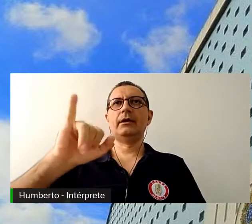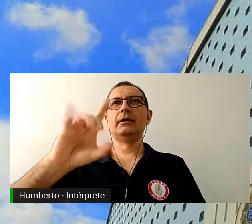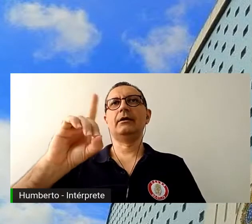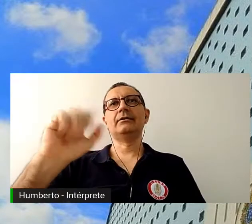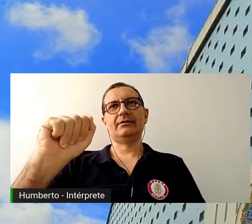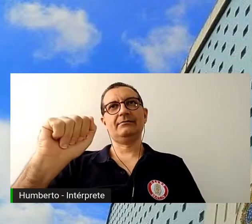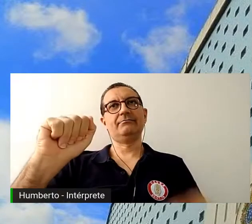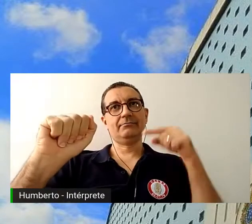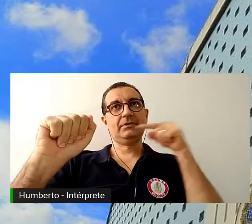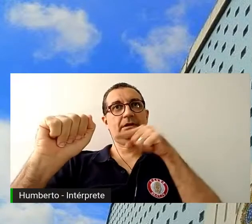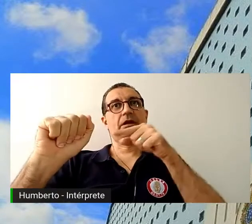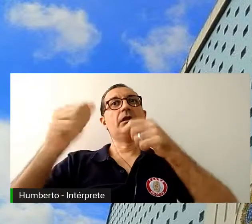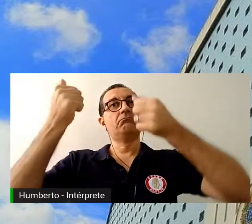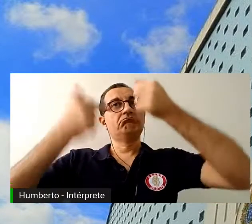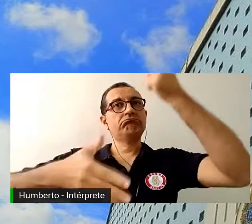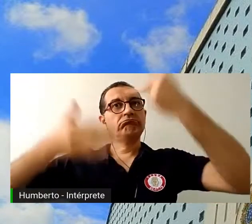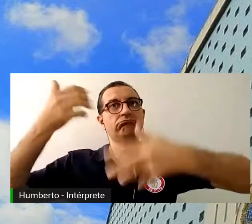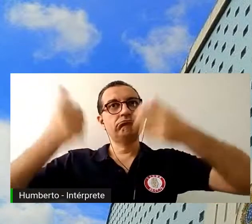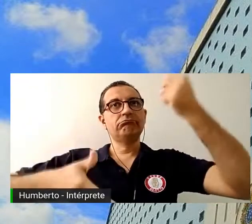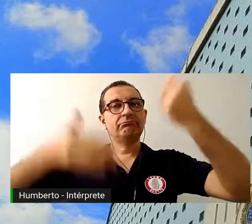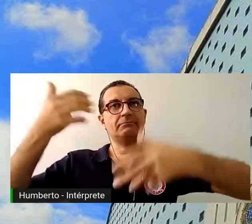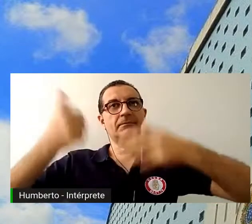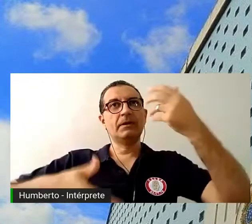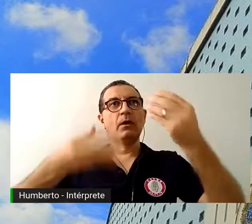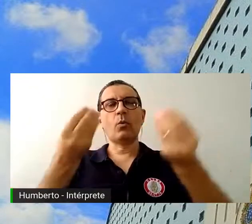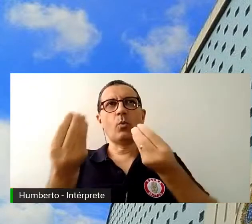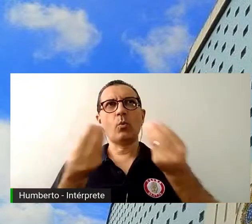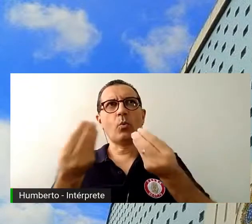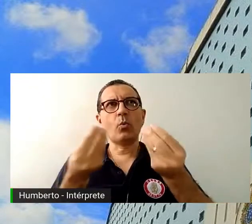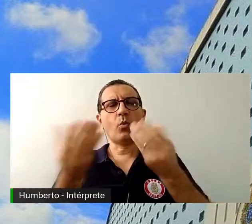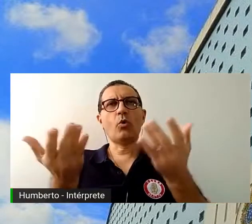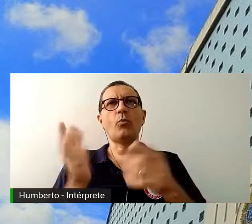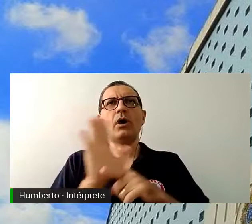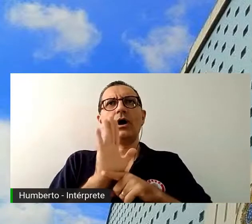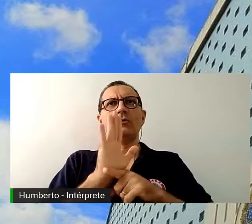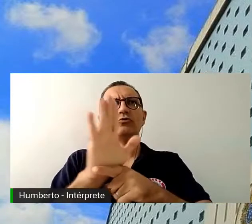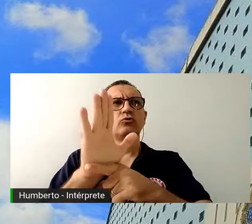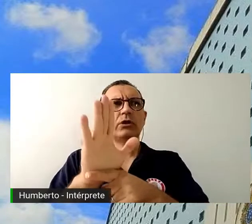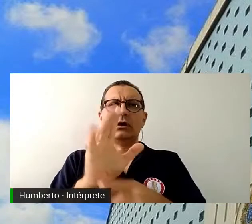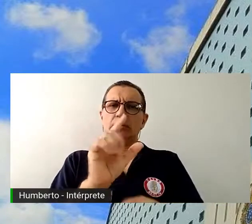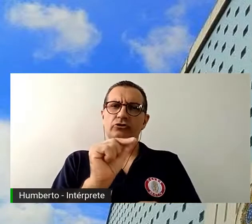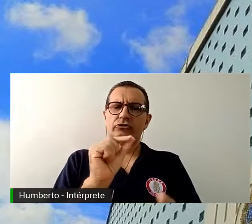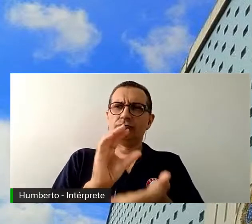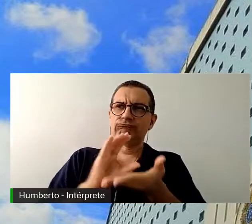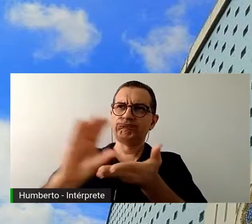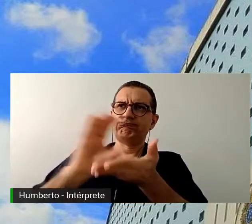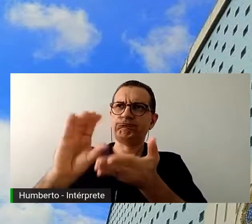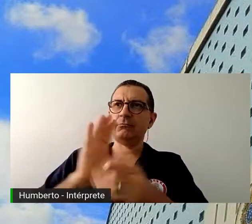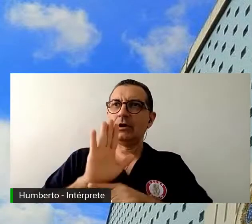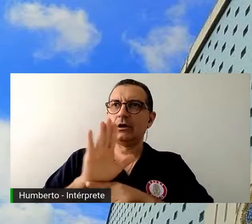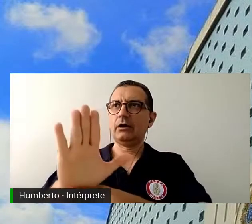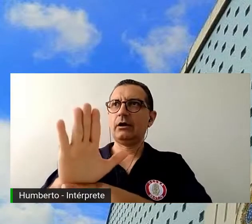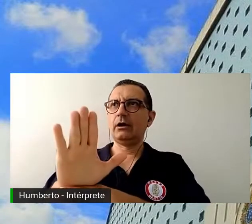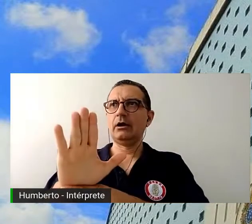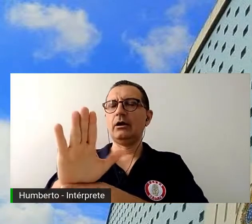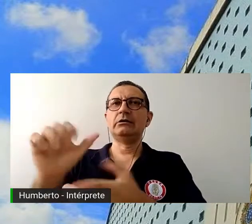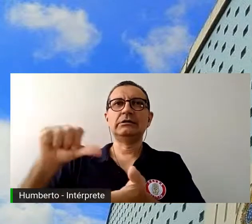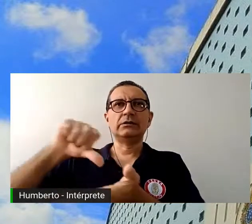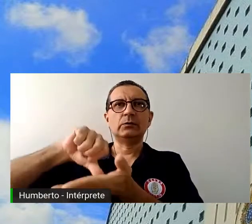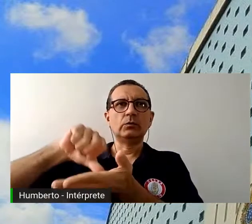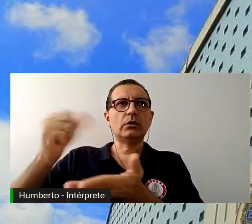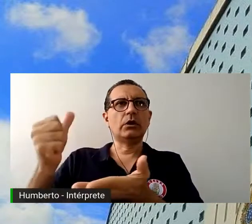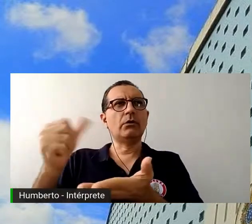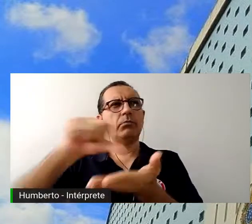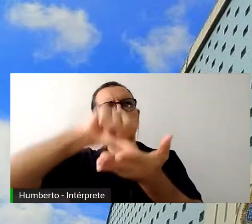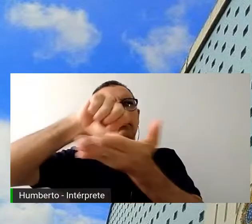canais e linhas de financiamento, já que nós vivemos dentro de um cenário de um orçamento que tem sido reduzido